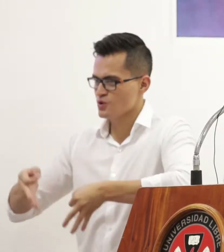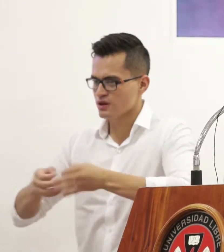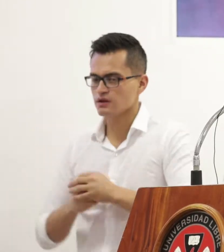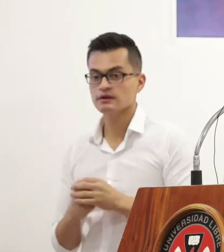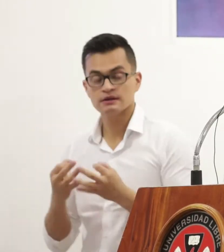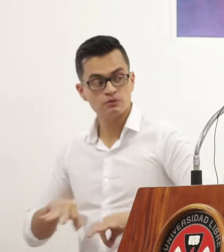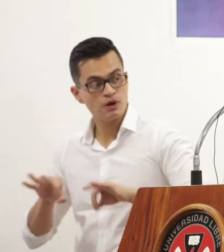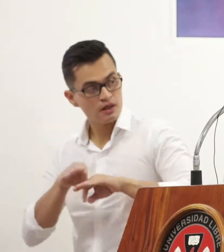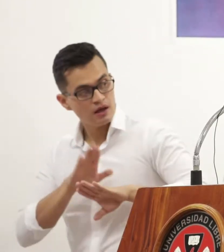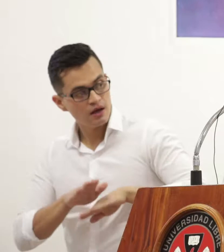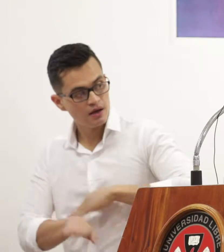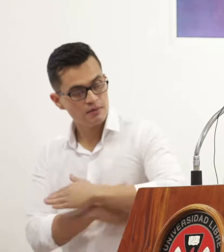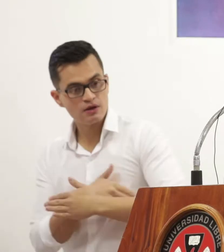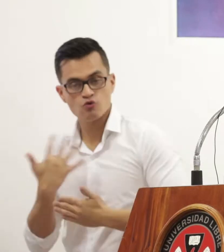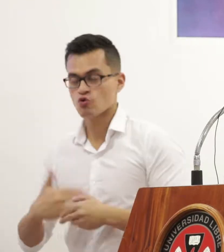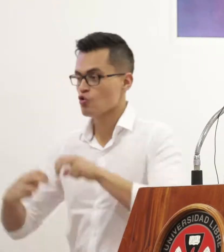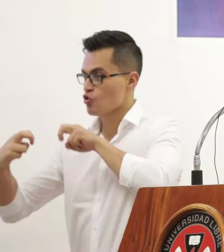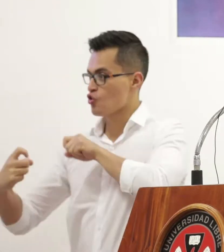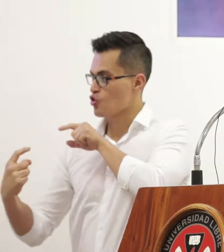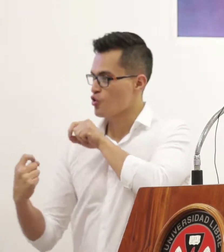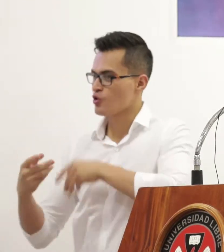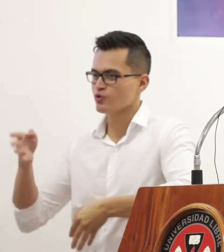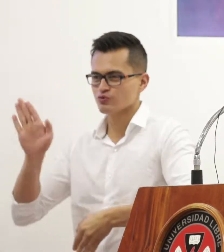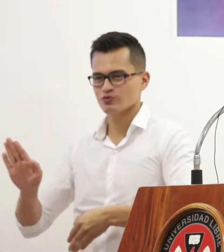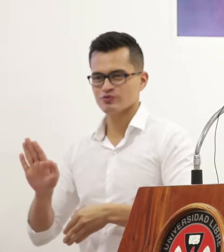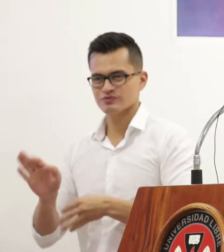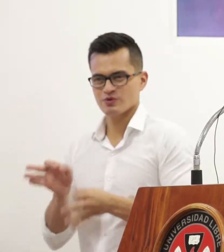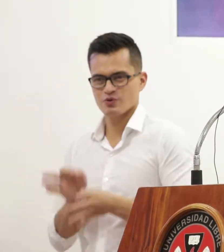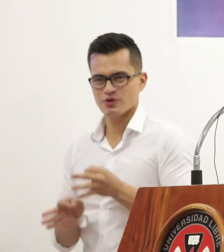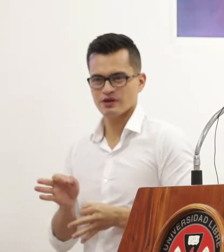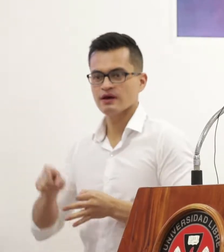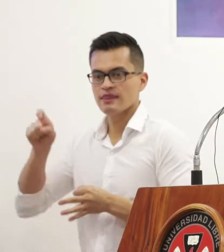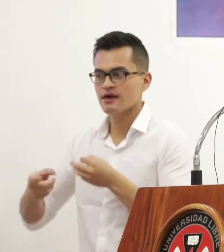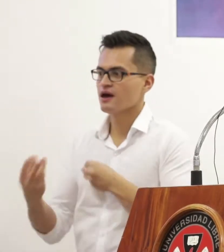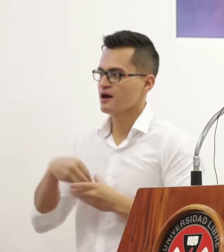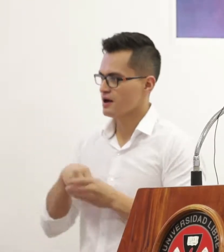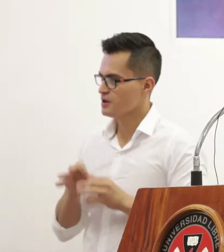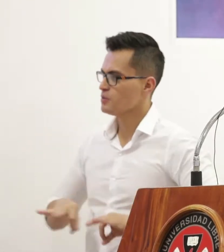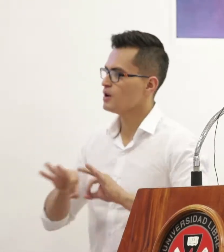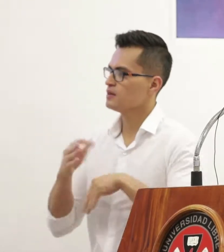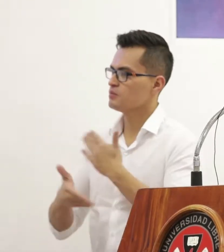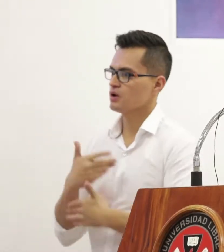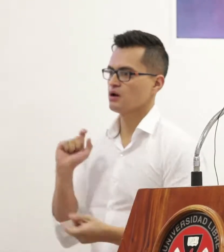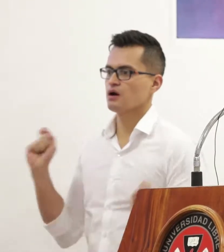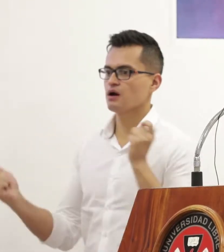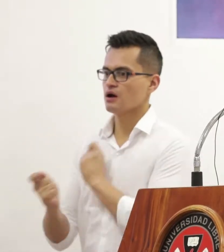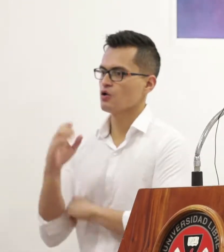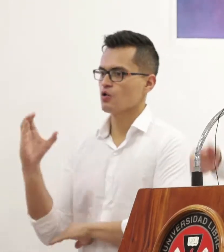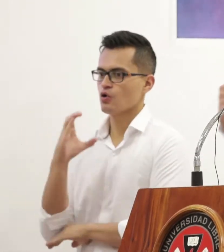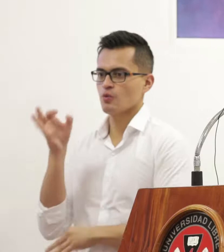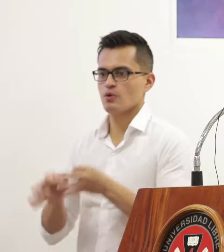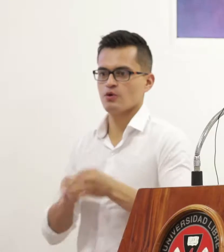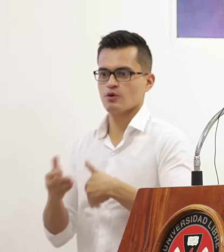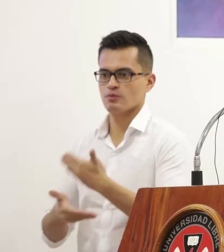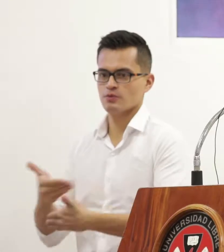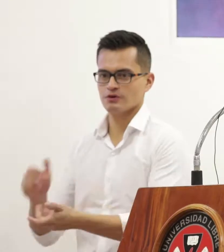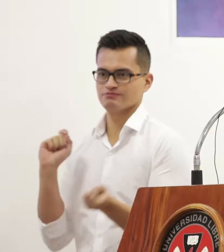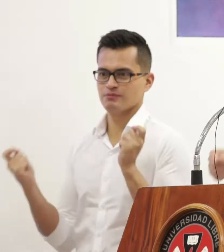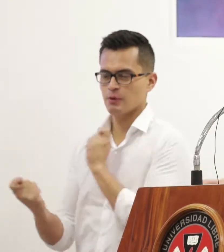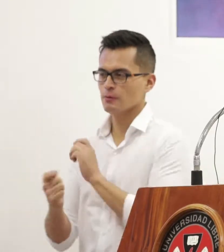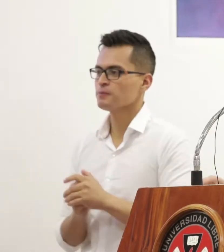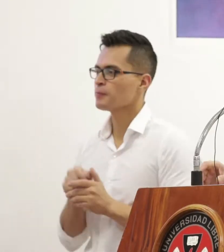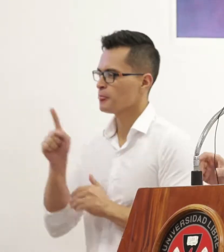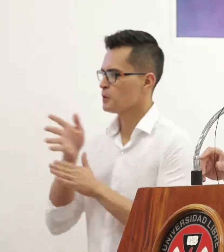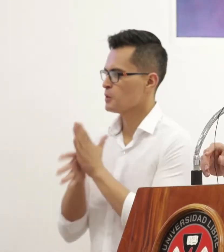los consultores jurídicos estén jugando este papel en la transformación de la justicia de Colombia. Esto ha sido, y lo digo lo que fue mi